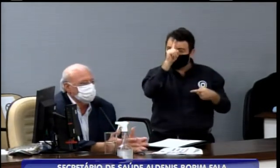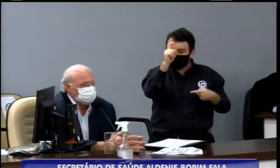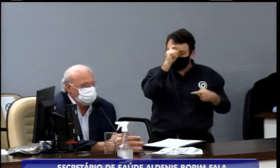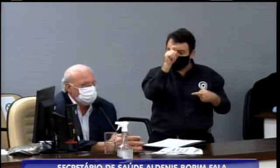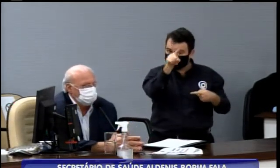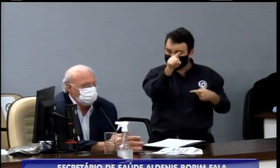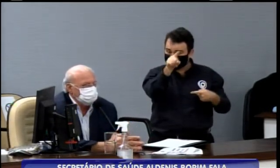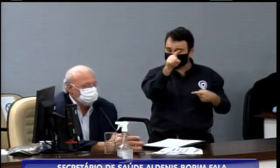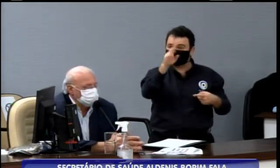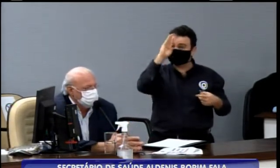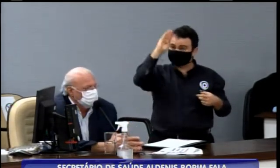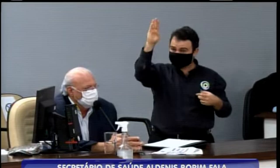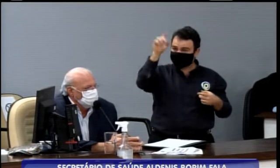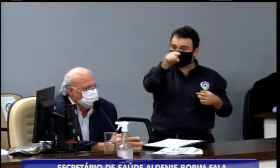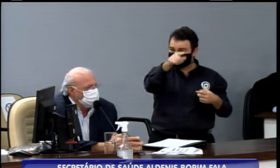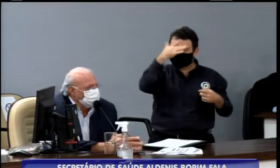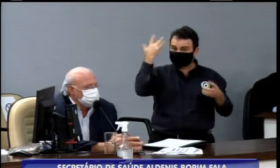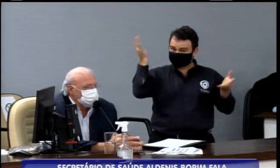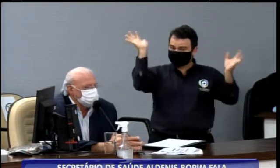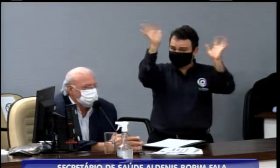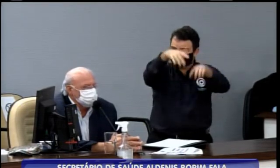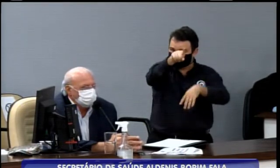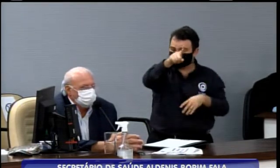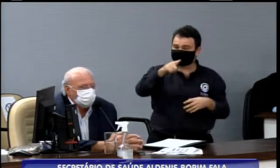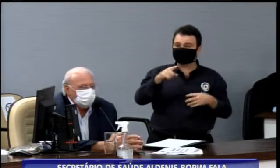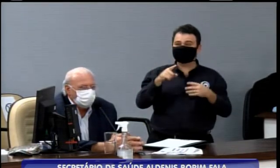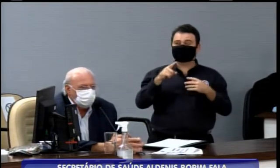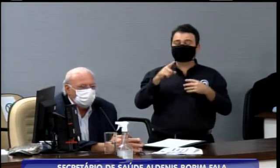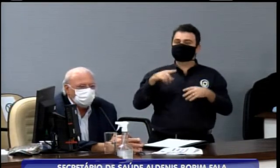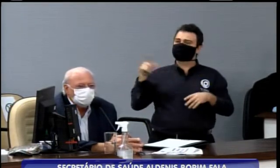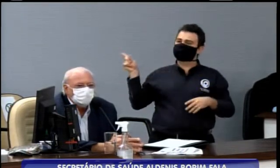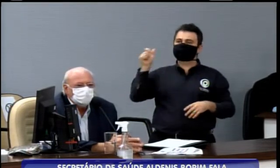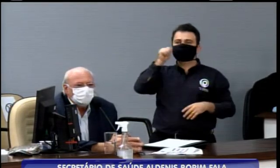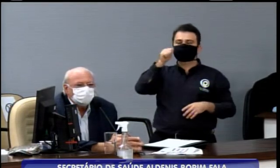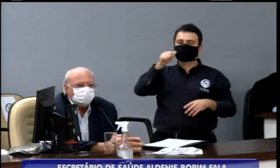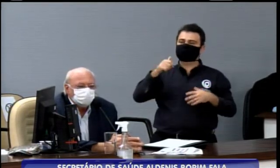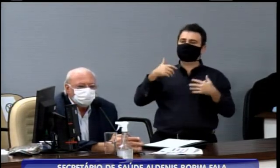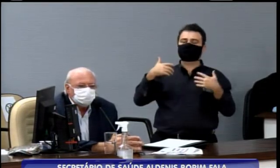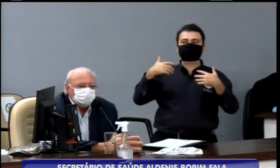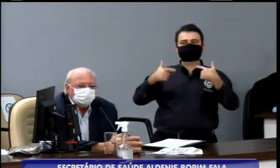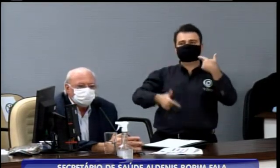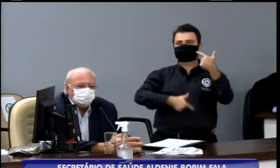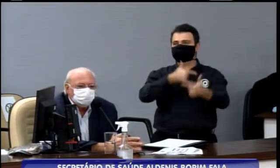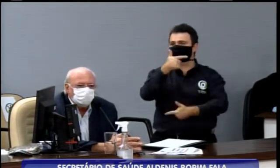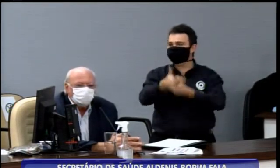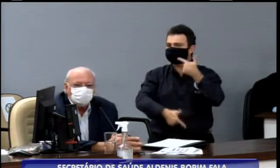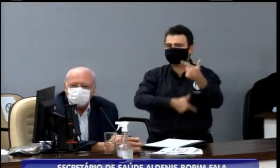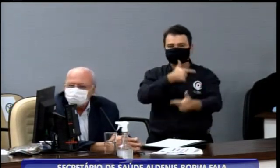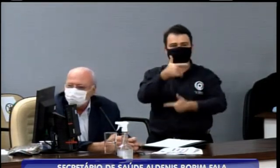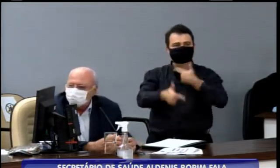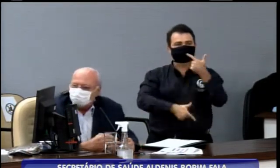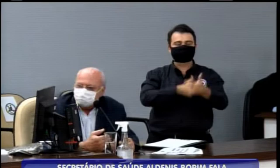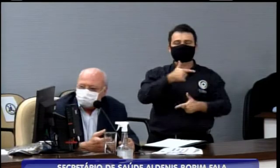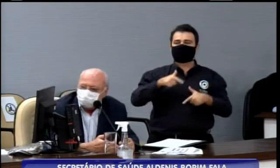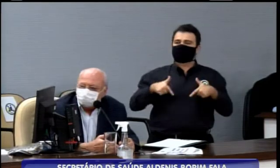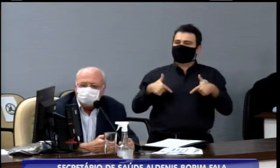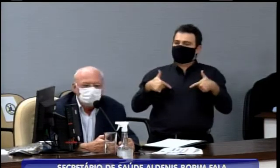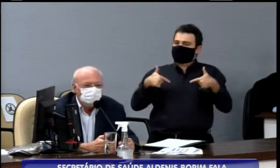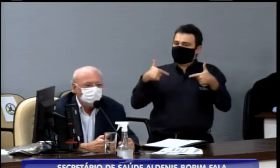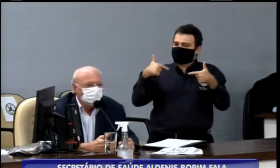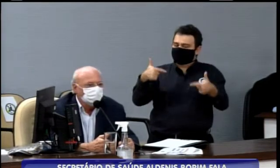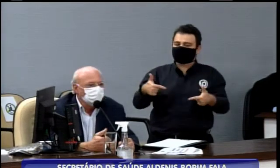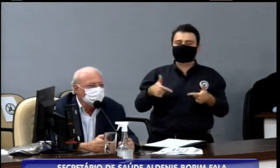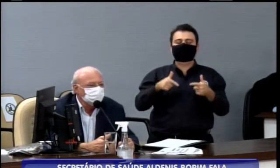de especialidades e ela tem sido uma guerreira, tanto na elaboração do